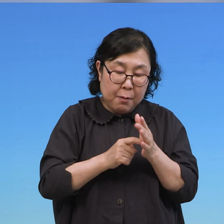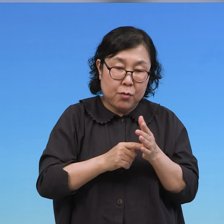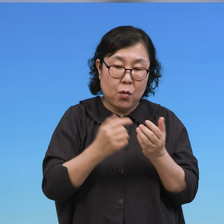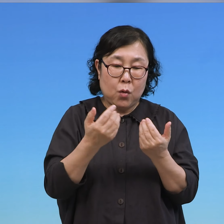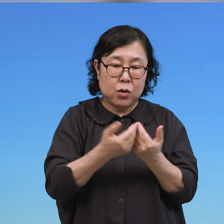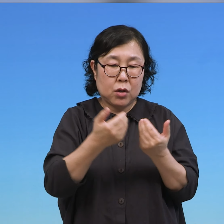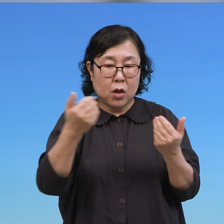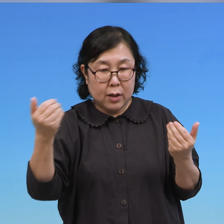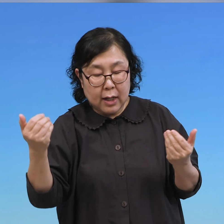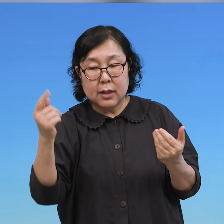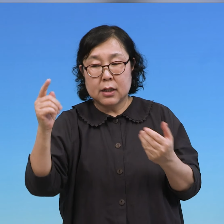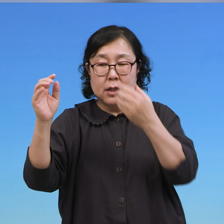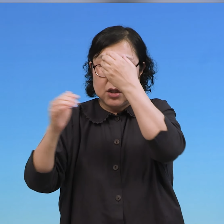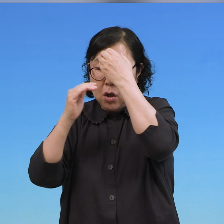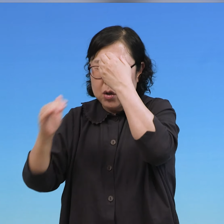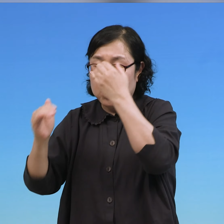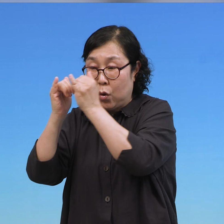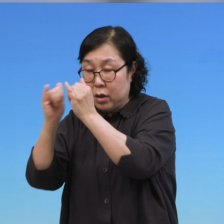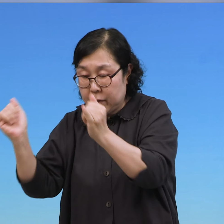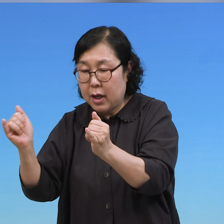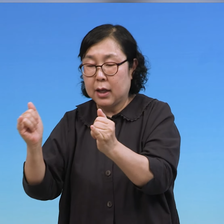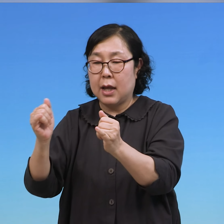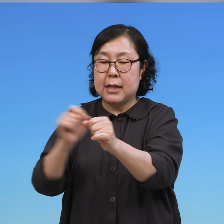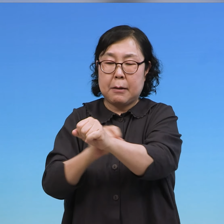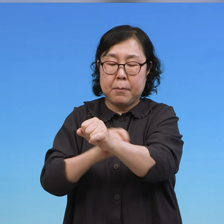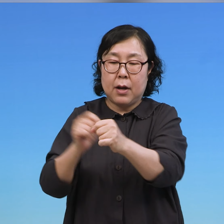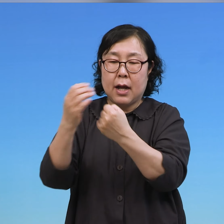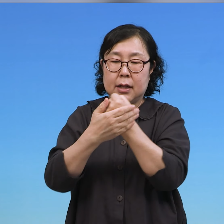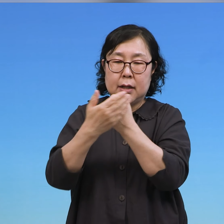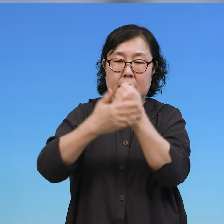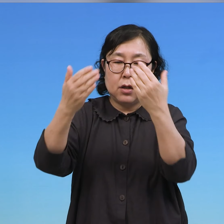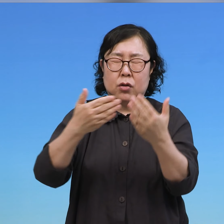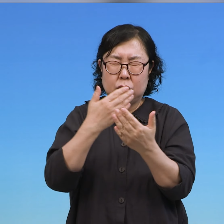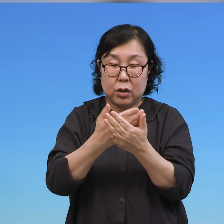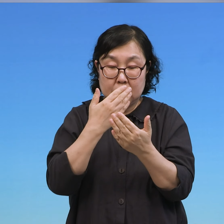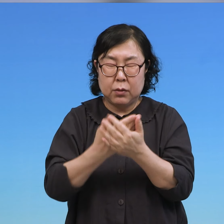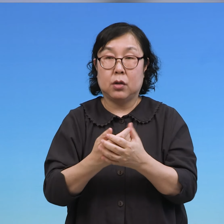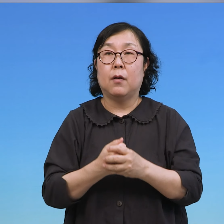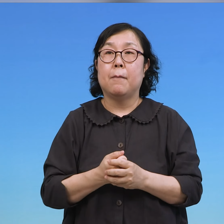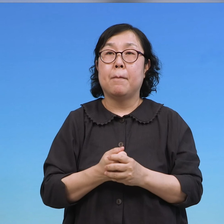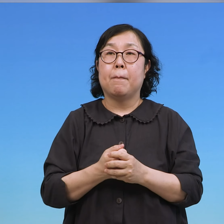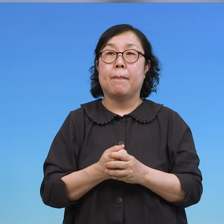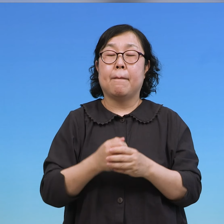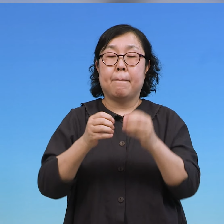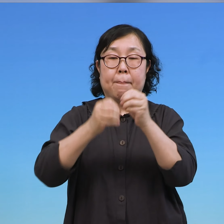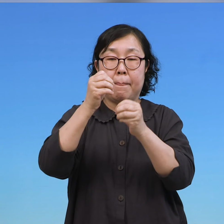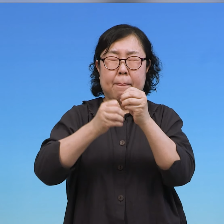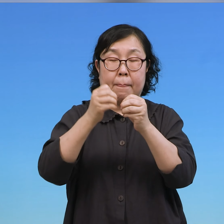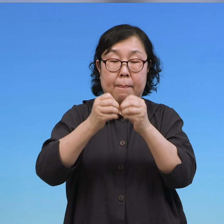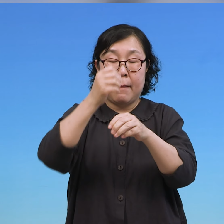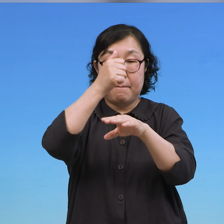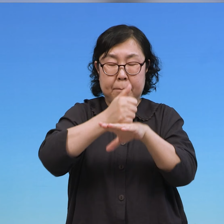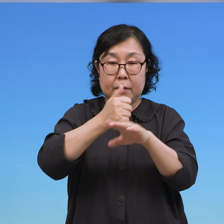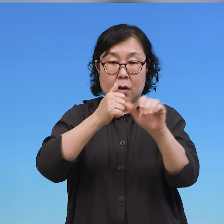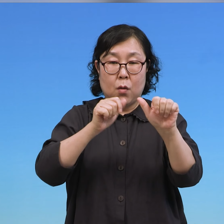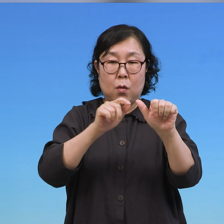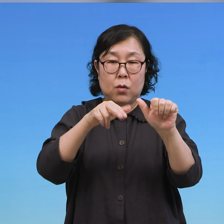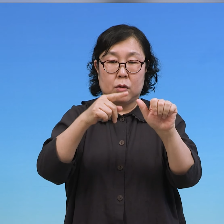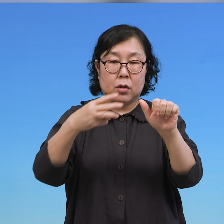그 성도님들에게 하나님 특별한 은혜를 주시기 원합니다. 이 시편의 맨 마지막 5절